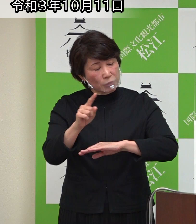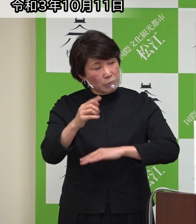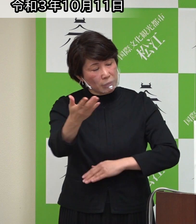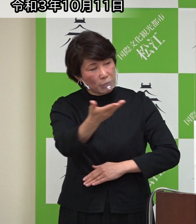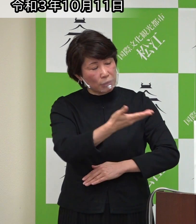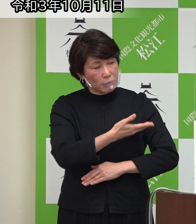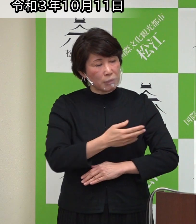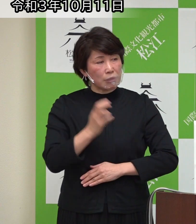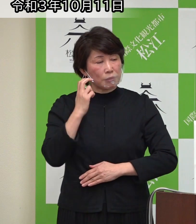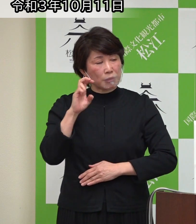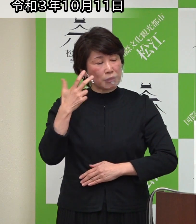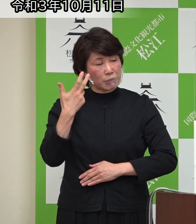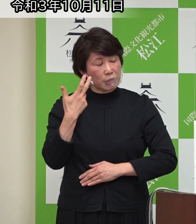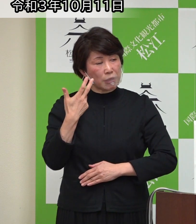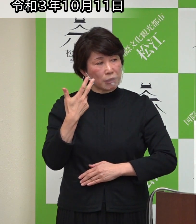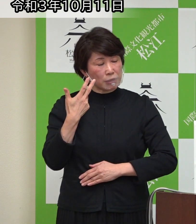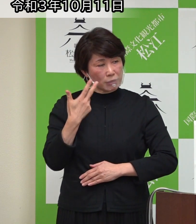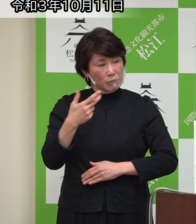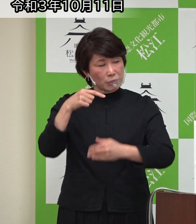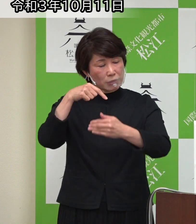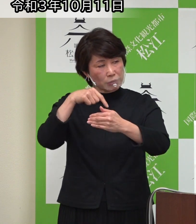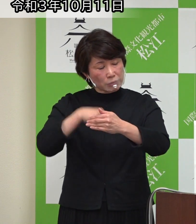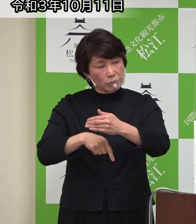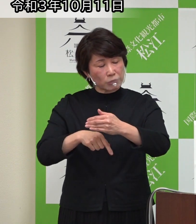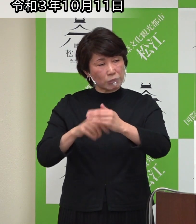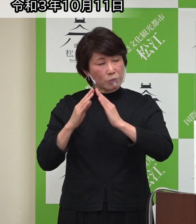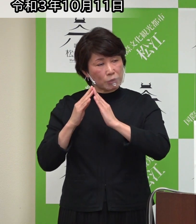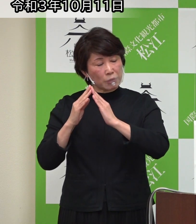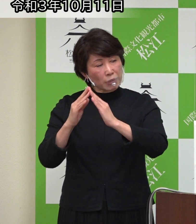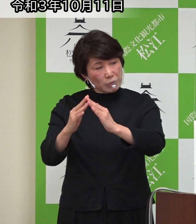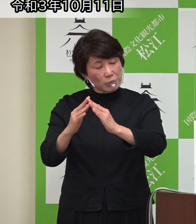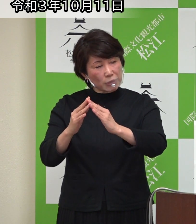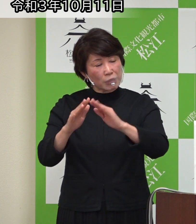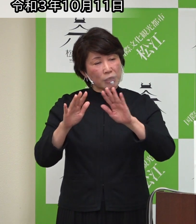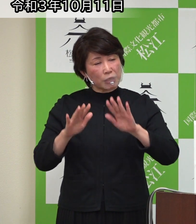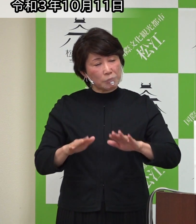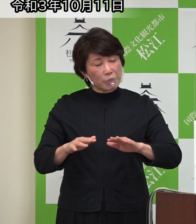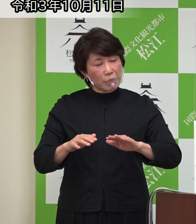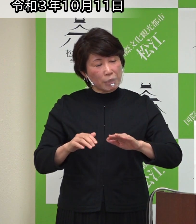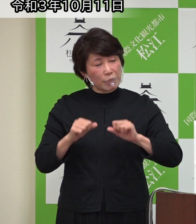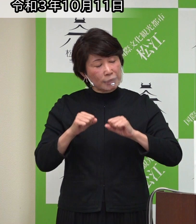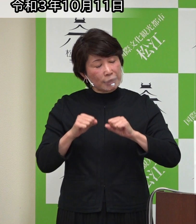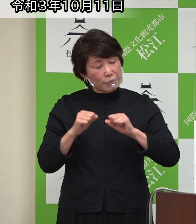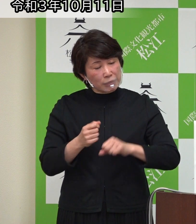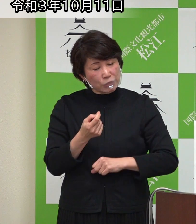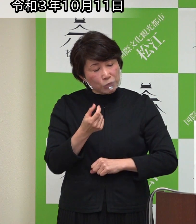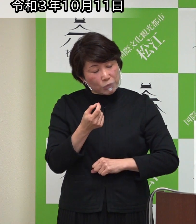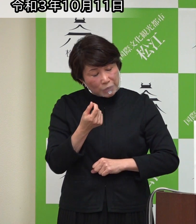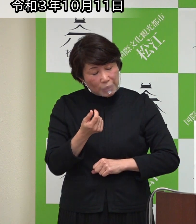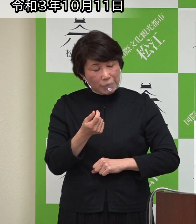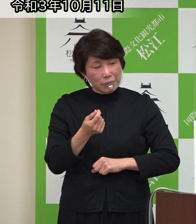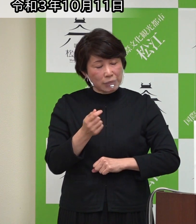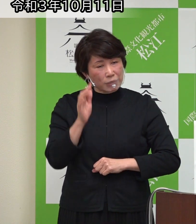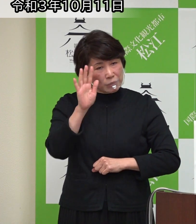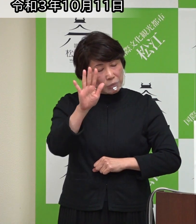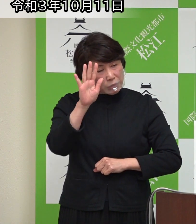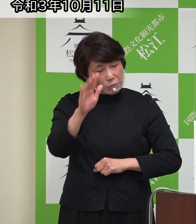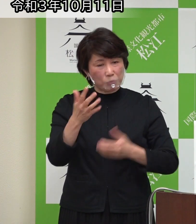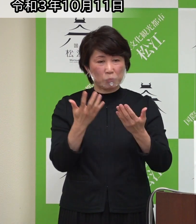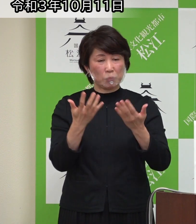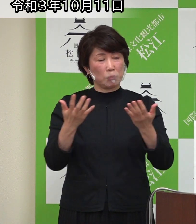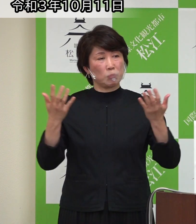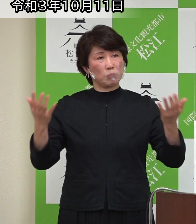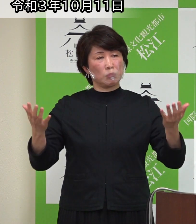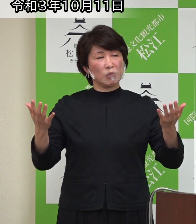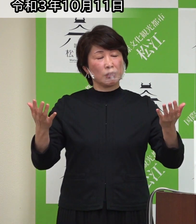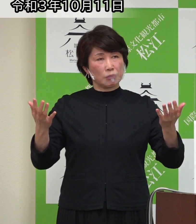の中心市街地自体がまあ今非常に元気のない状況になっていて、でその中でも商店街がですね、にぎわいを取り戻していくというのが松